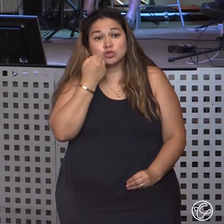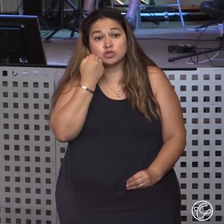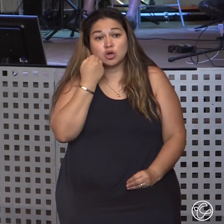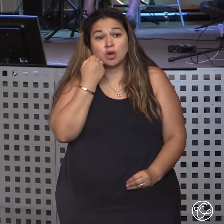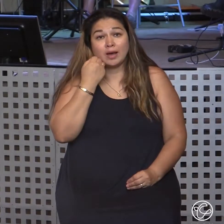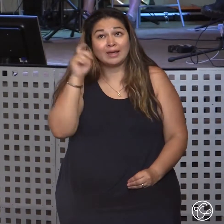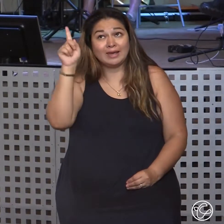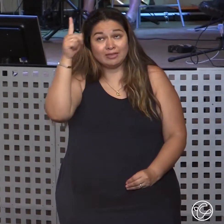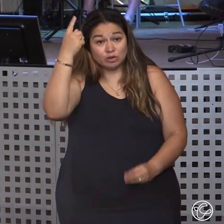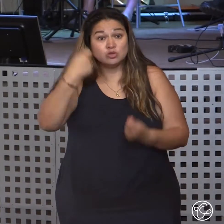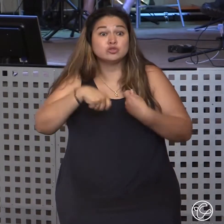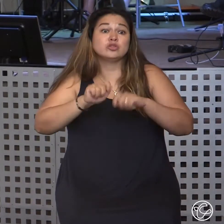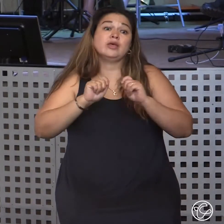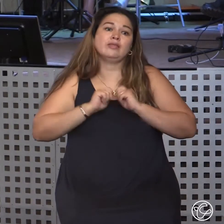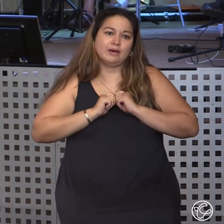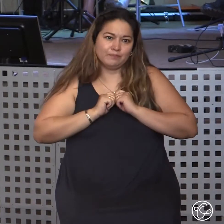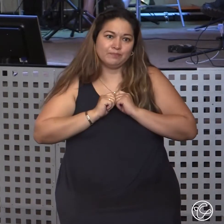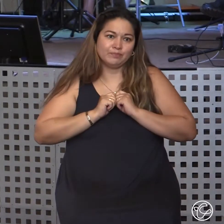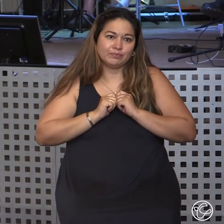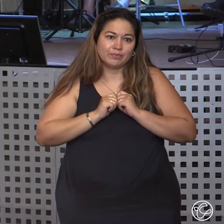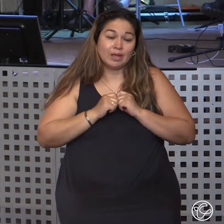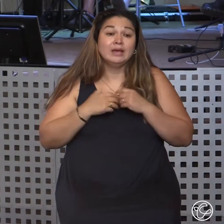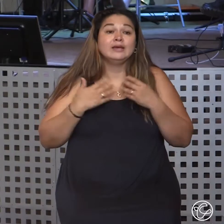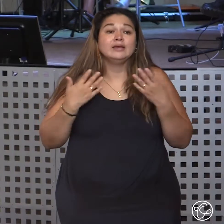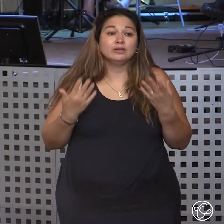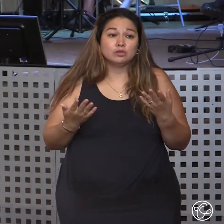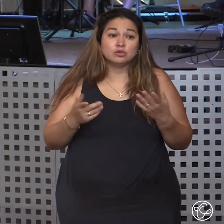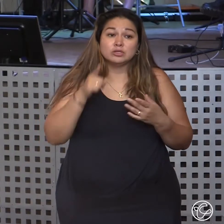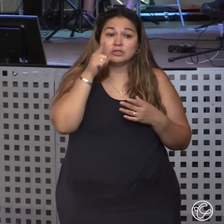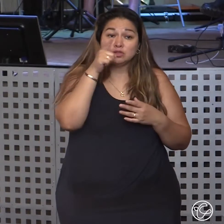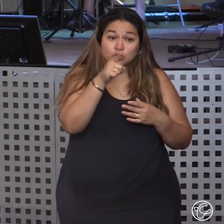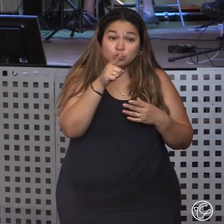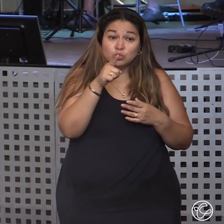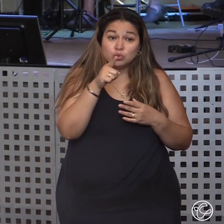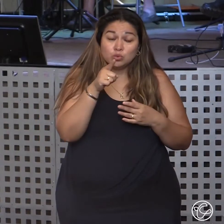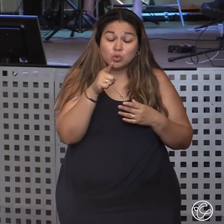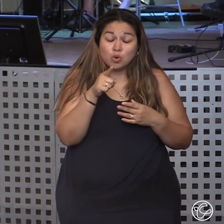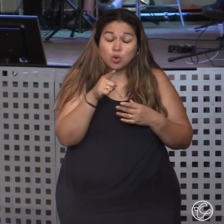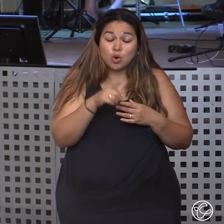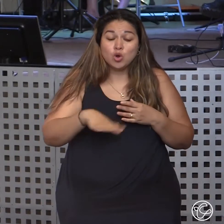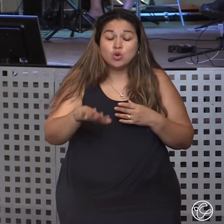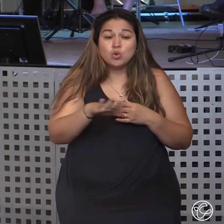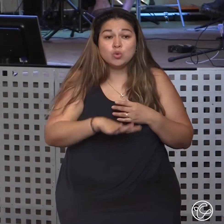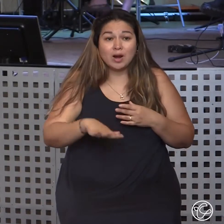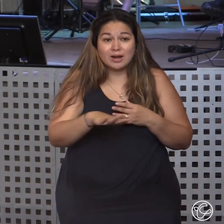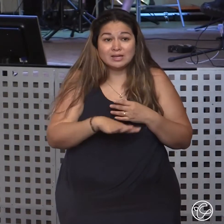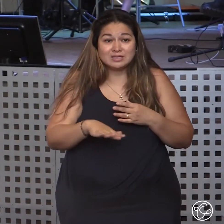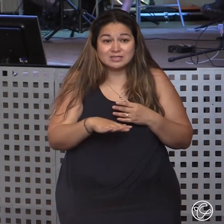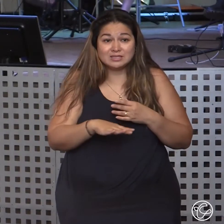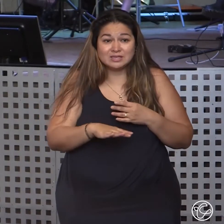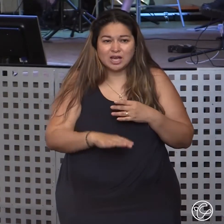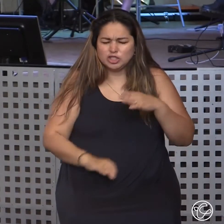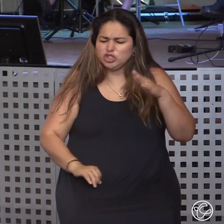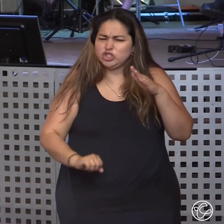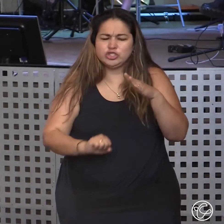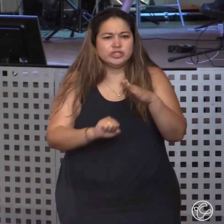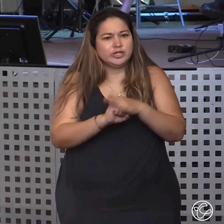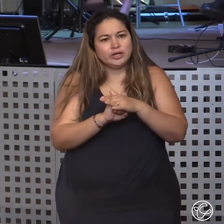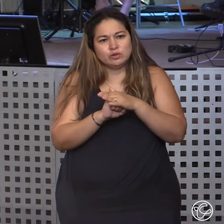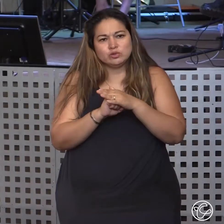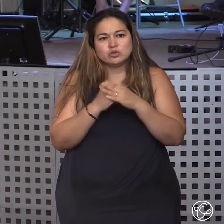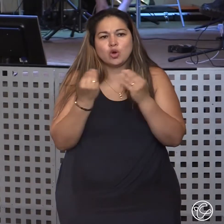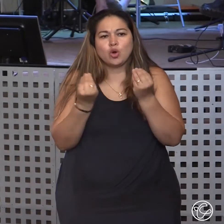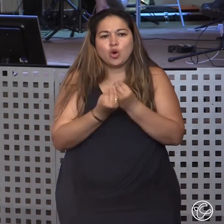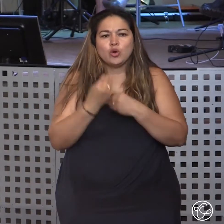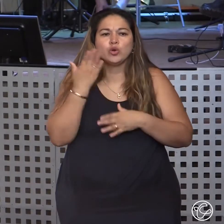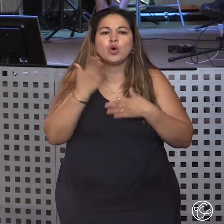y serán llenos tus graneros con abundancia, y tus lagares rebosarán de